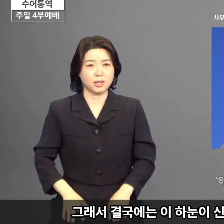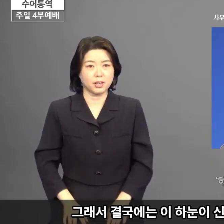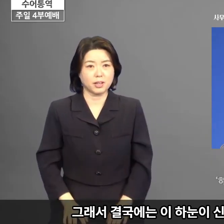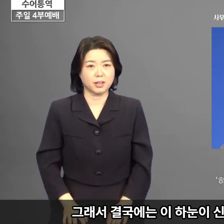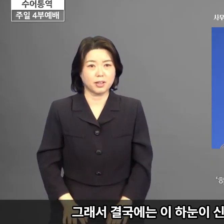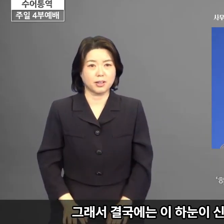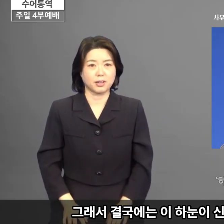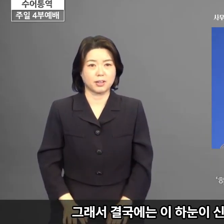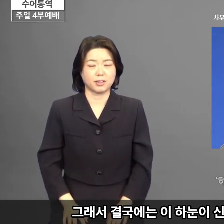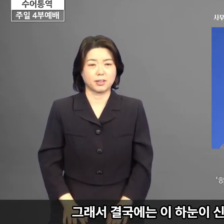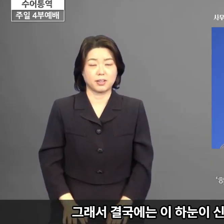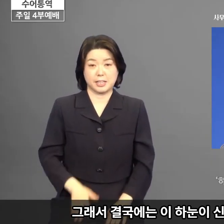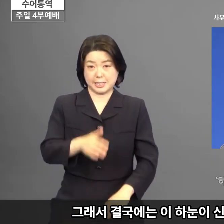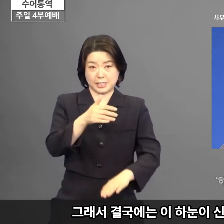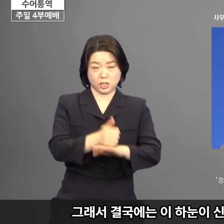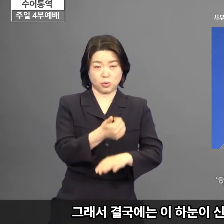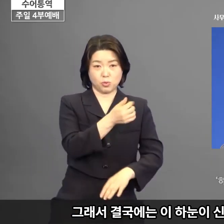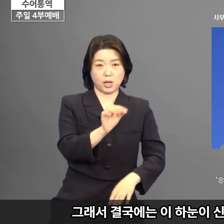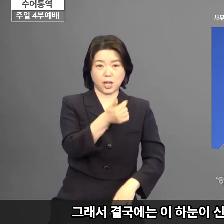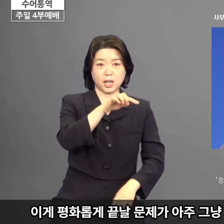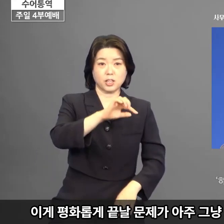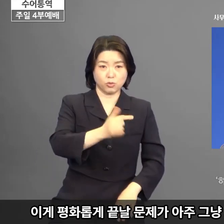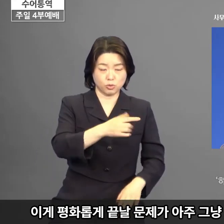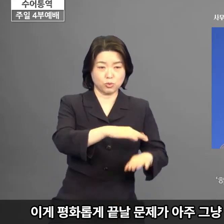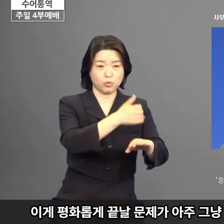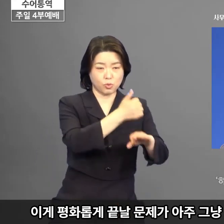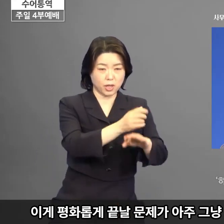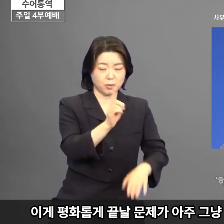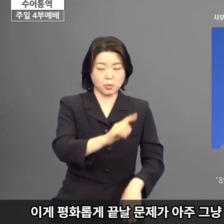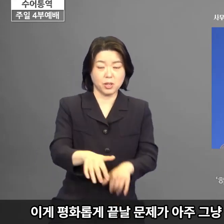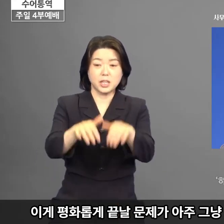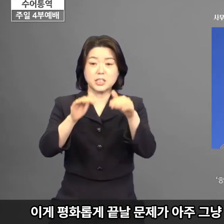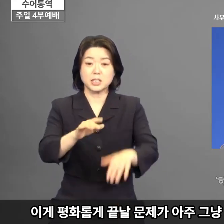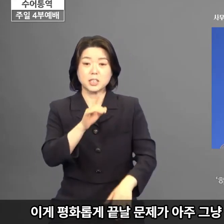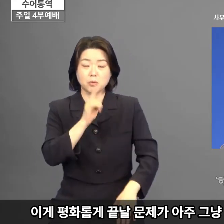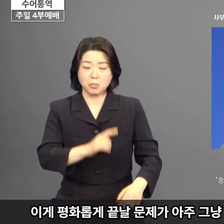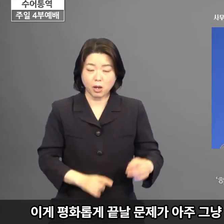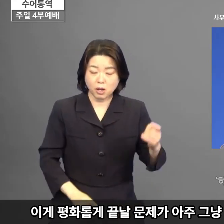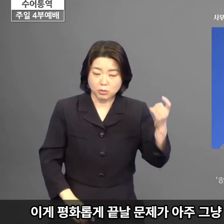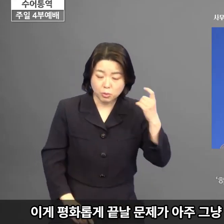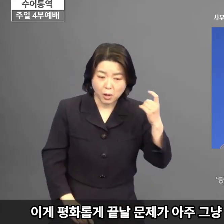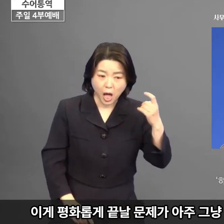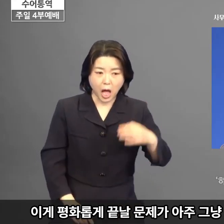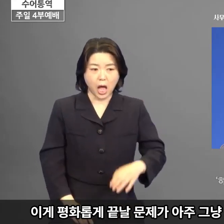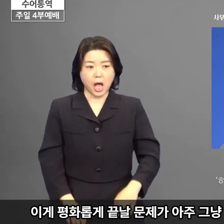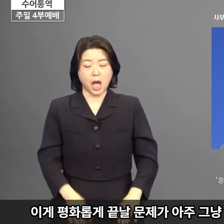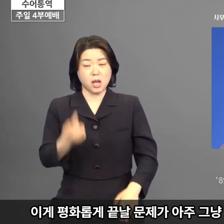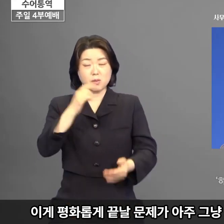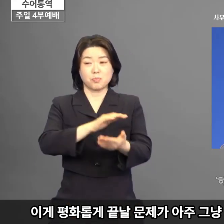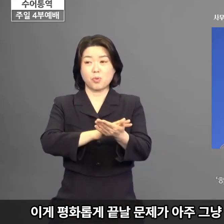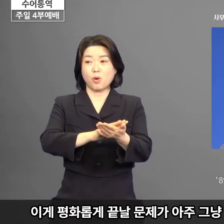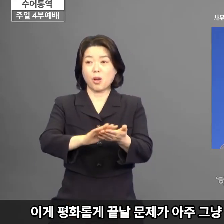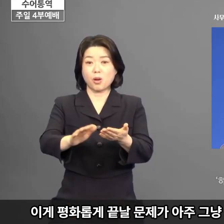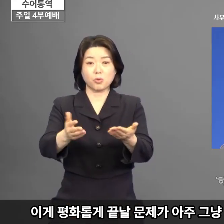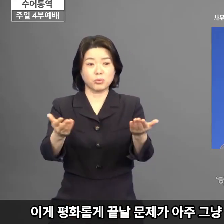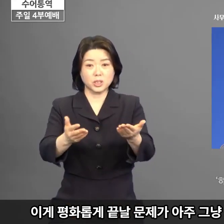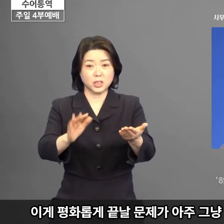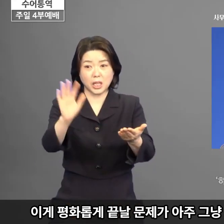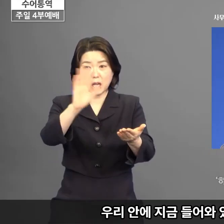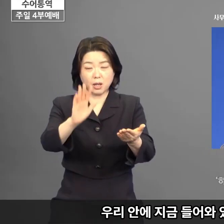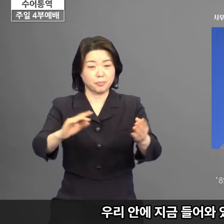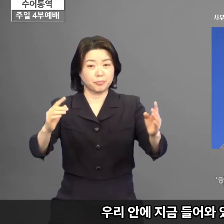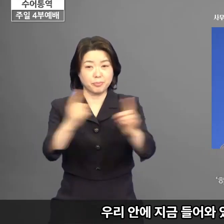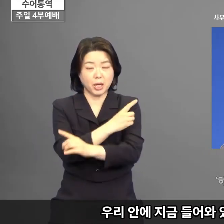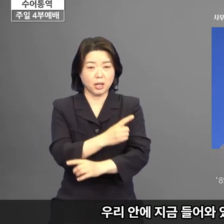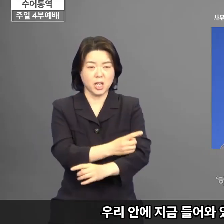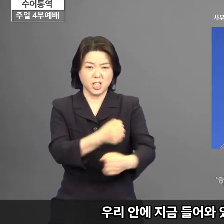이 한운이 신하들의 이야기를 들었다가 이게 평화롭게 끝날 문제가 아주 그냥 전쟁으로까지 발전을 하게